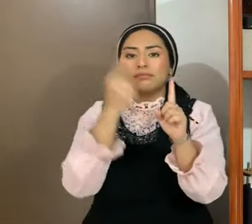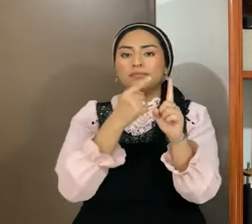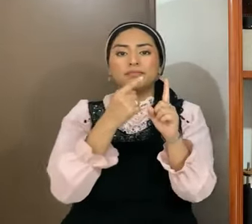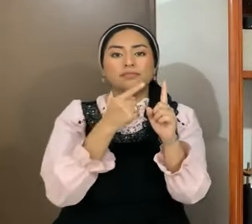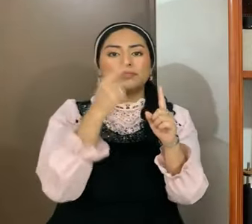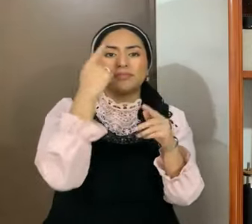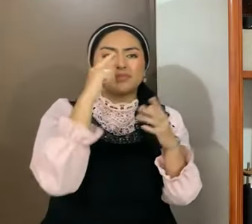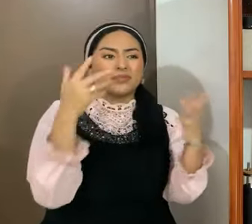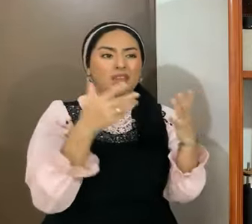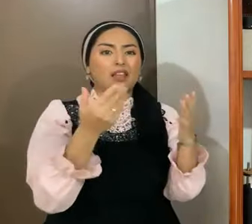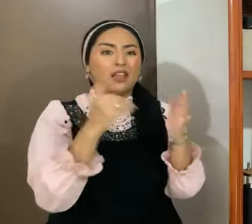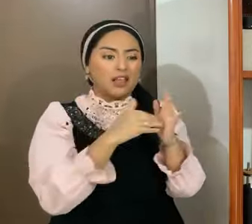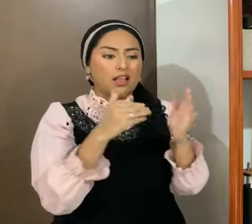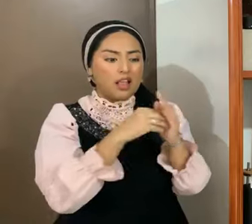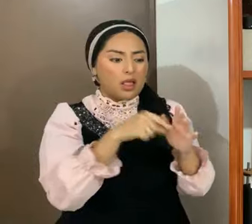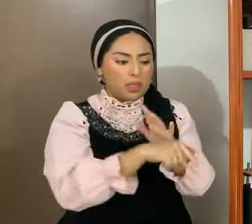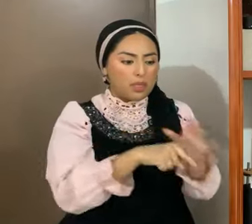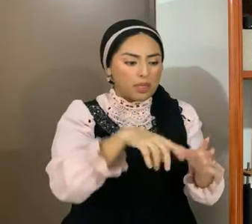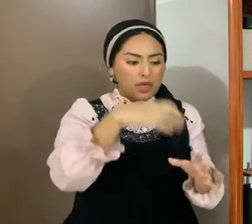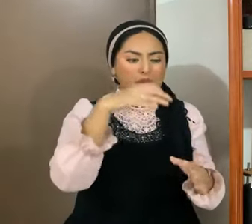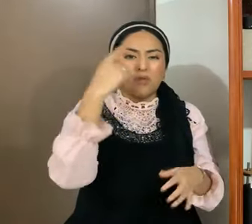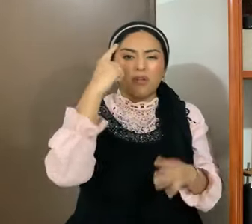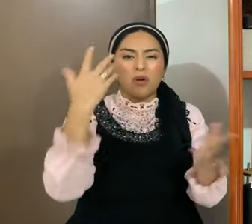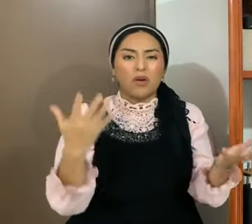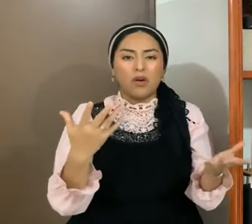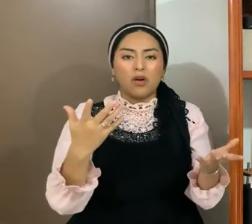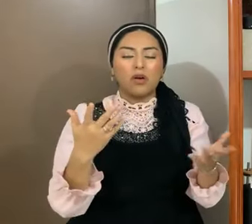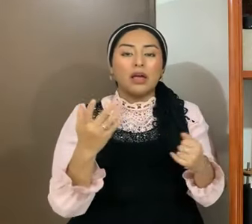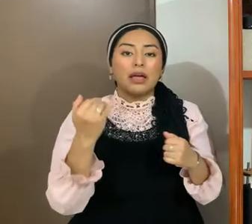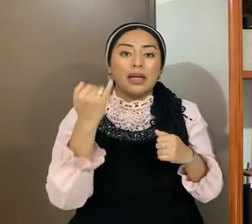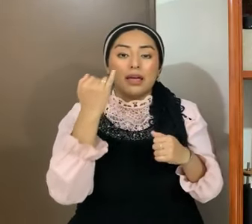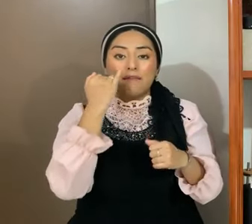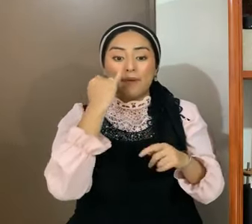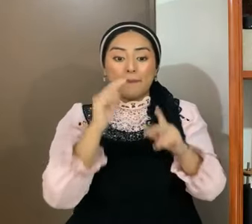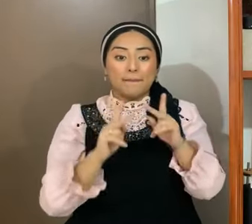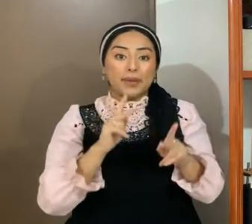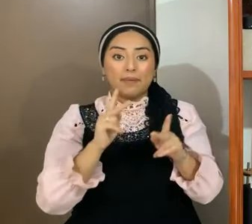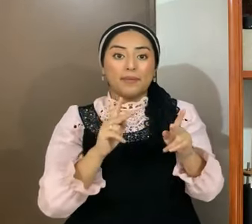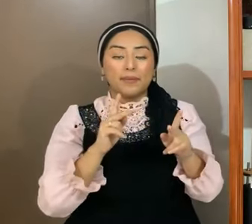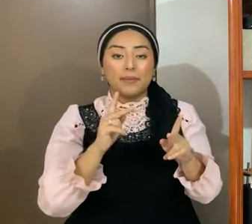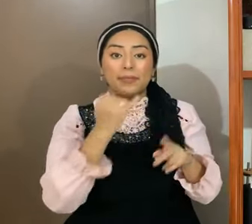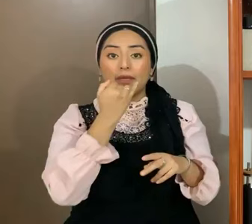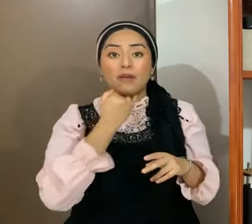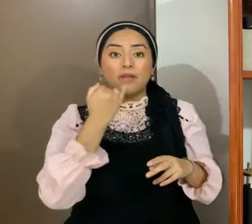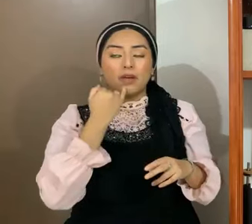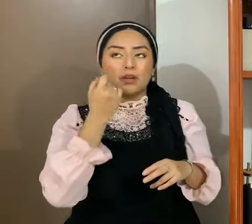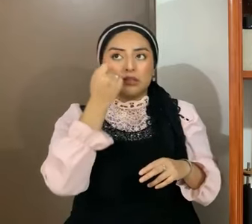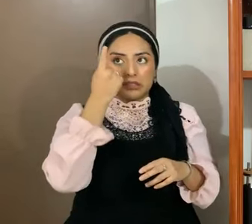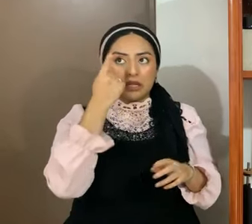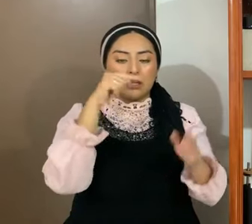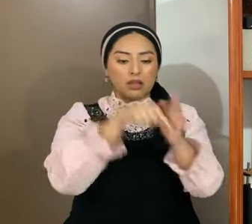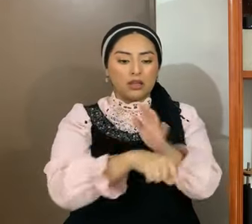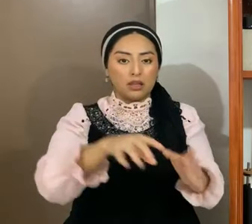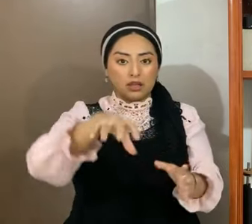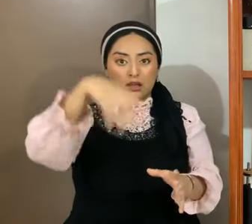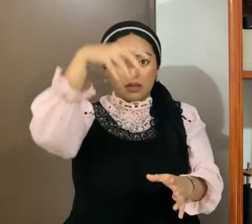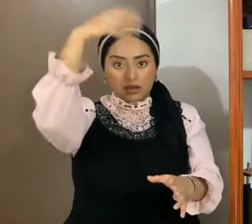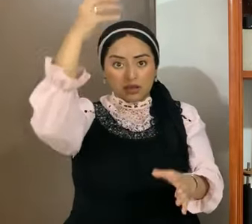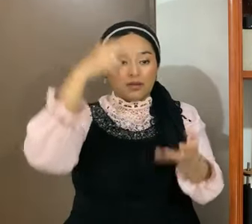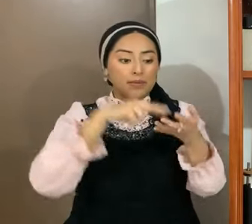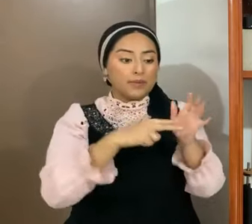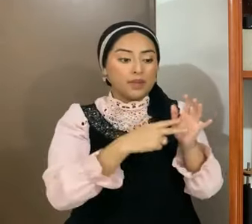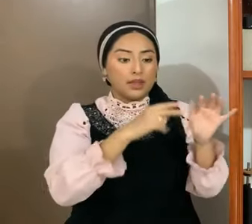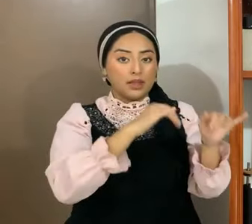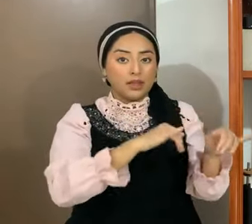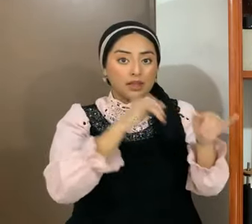finalidad. El punto clave era que si el pueblo entendía que este sacrificio era una